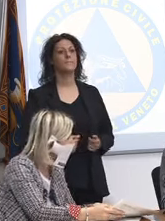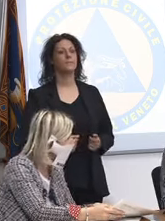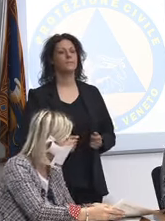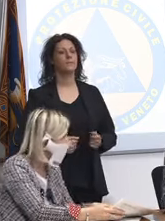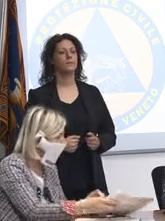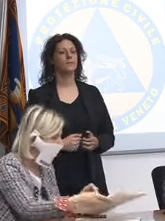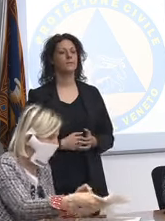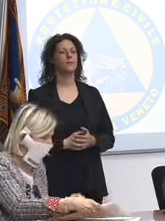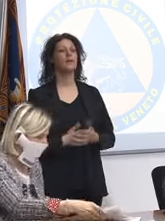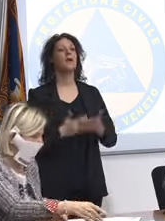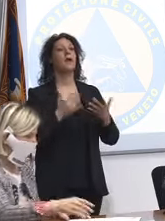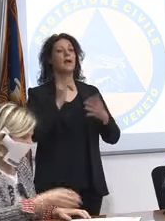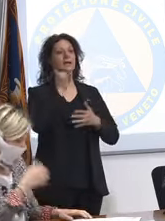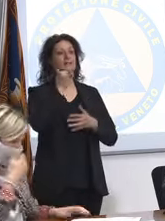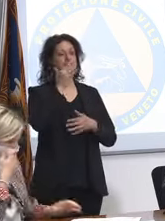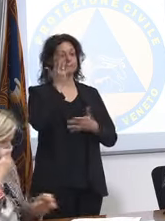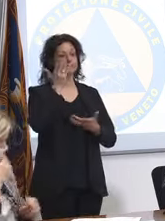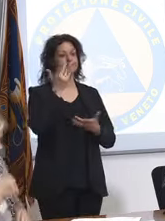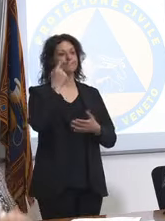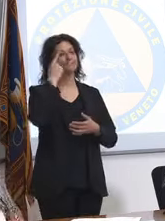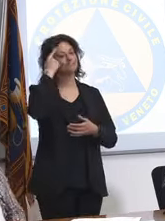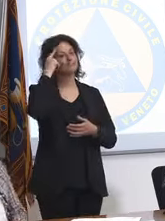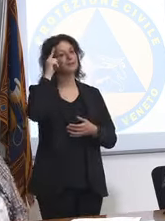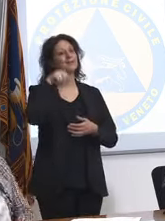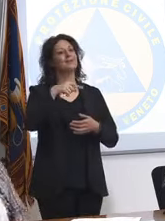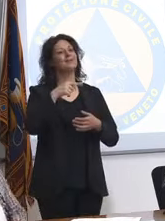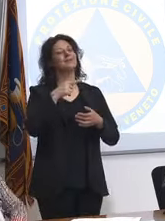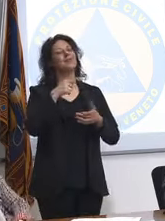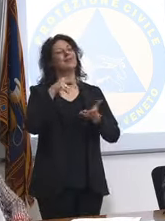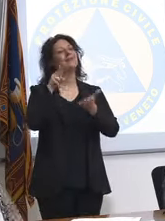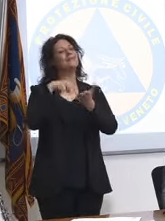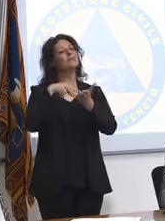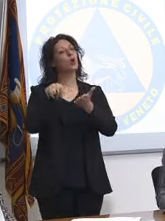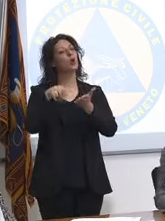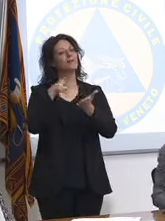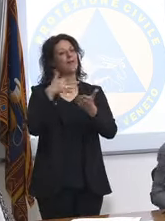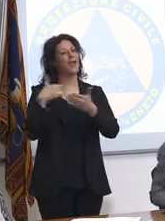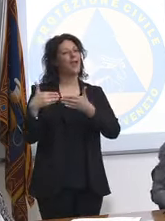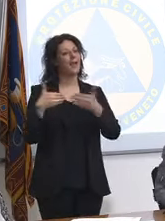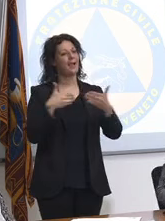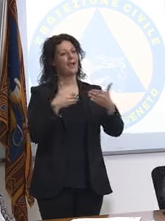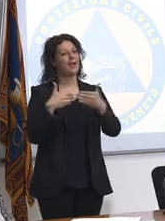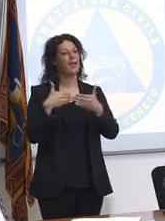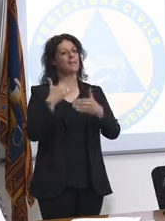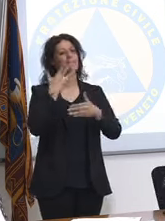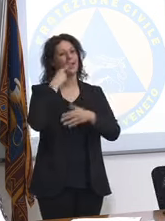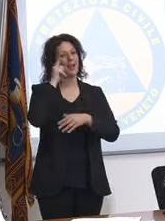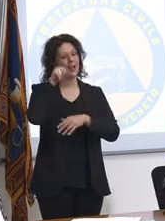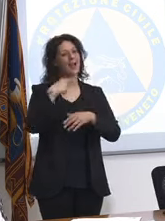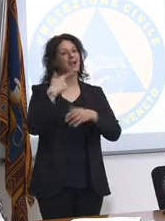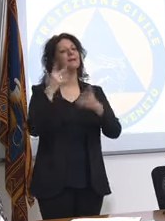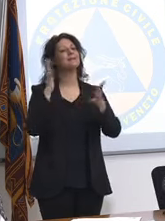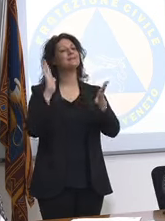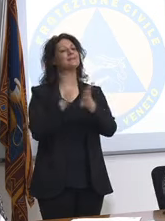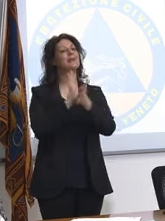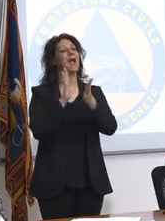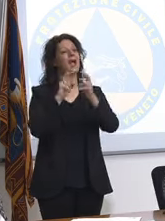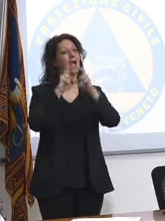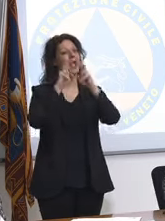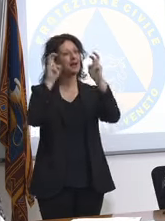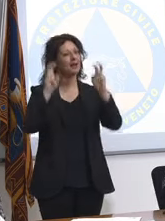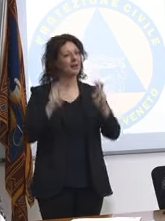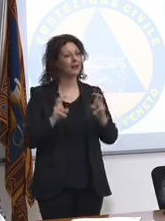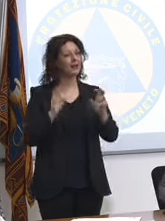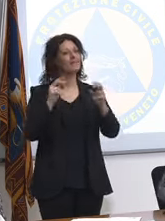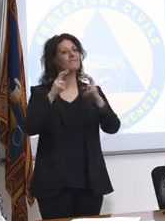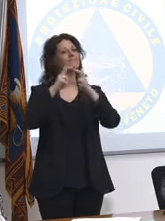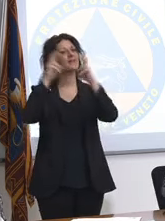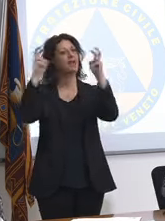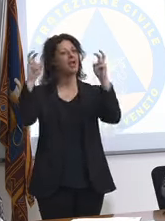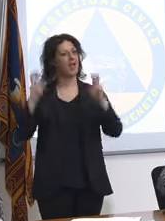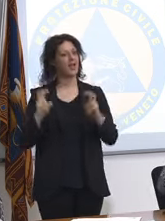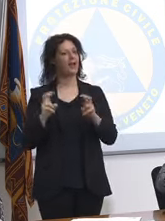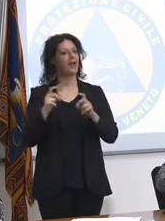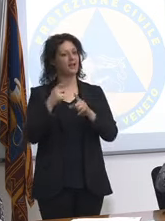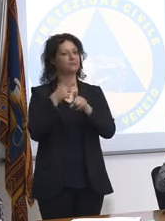discoteche. Ah, le discoteche, sagre e fiere, scusate, ho saltato io nel leggere. Discoteche, sagre e fiere, cioè,